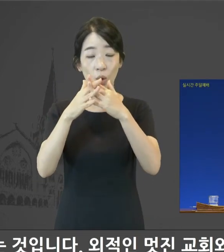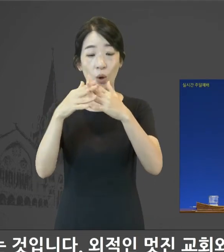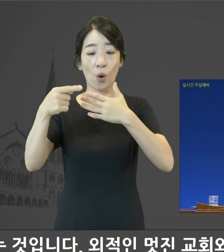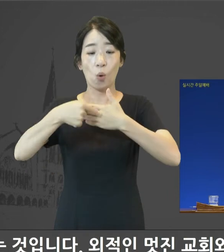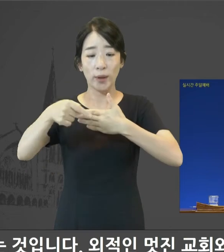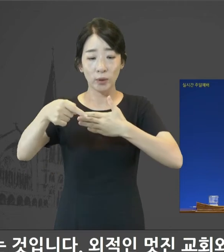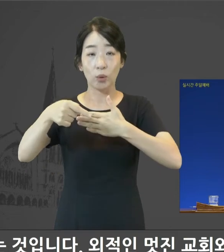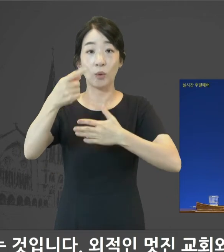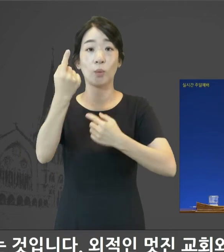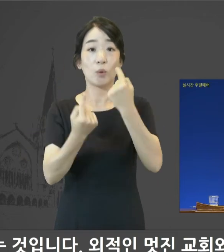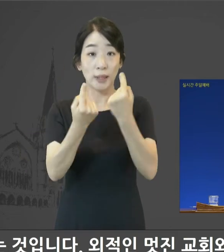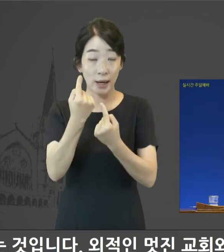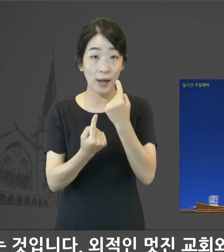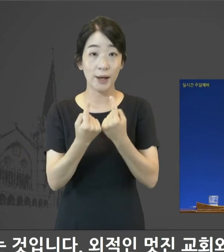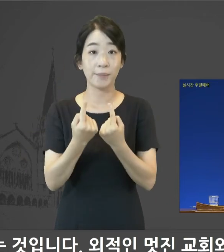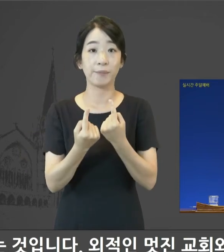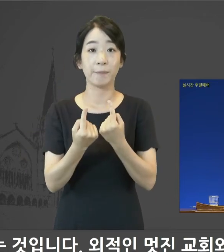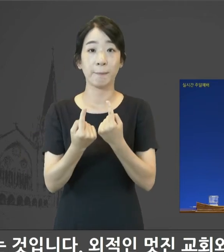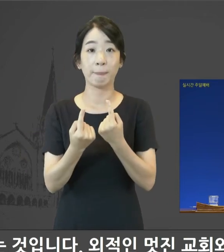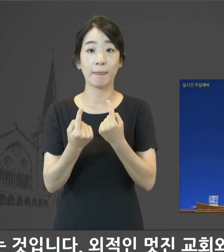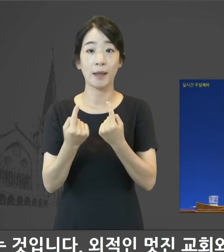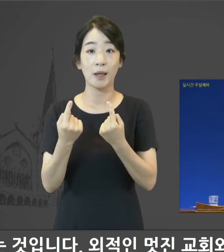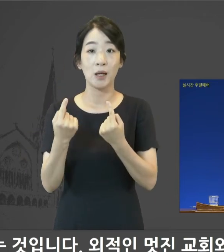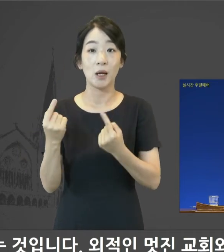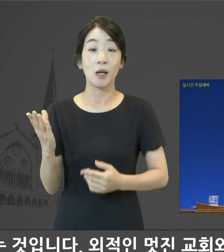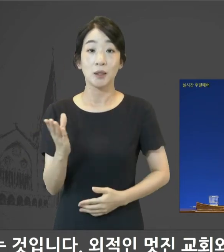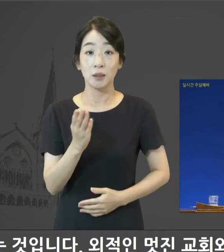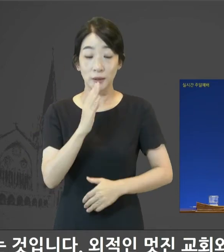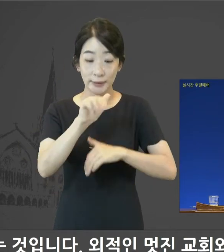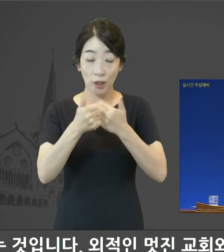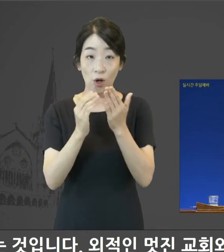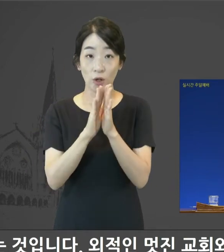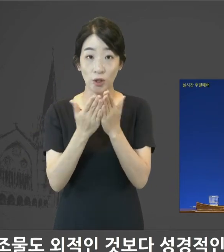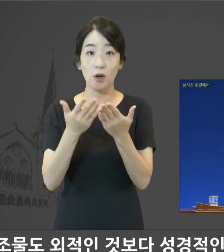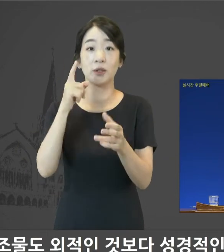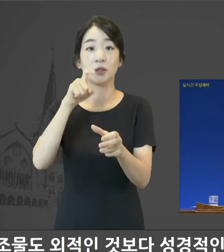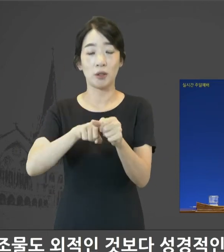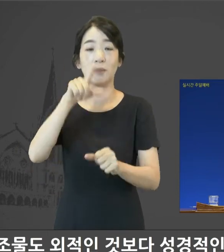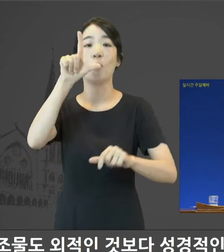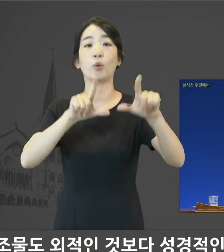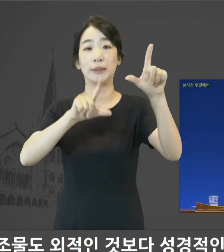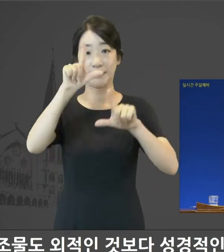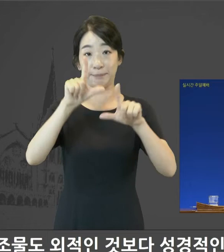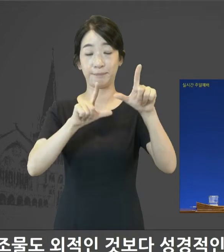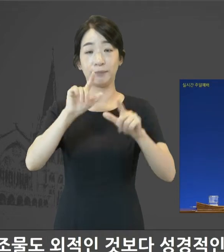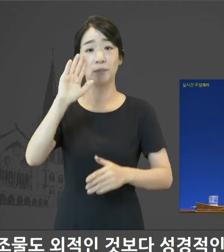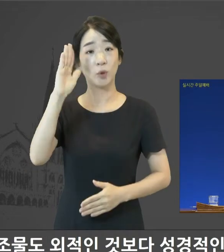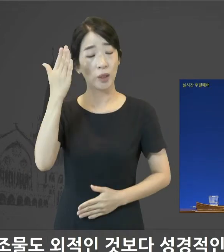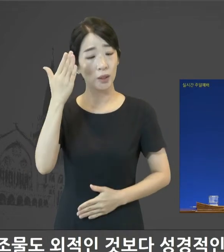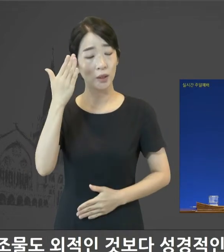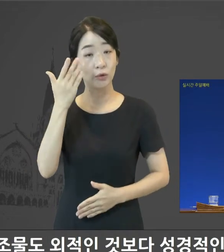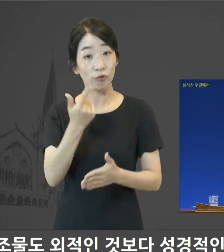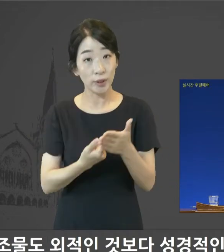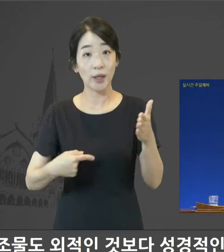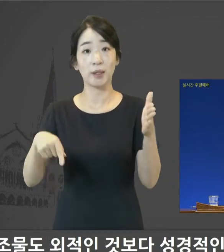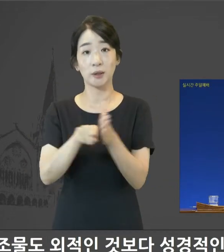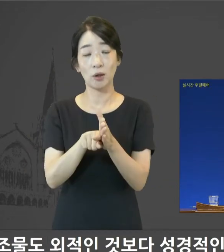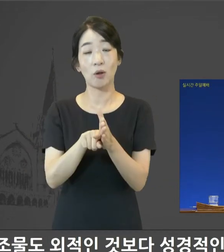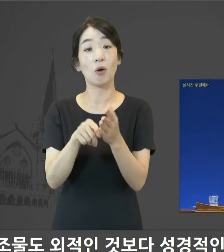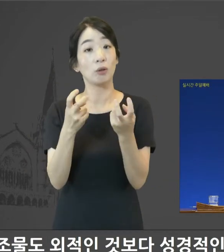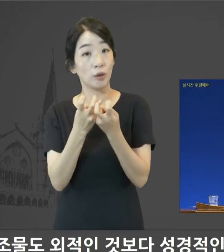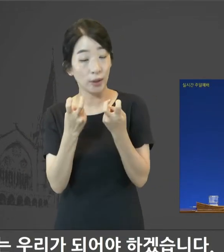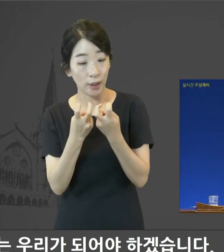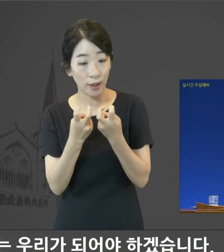더 성경적인 그런 모습이 될 수 있도록 꿈꾸고 바라는 우리, 어떻게 하면 될 수 있는가, 그 기준을 본문을